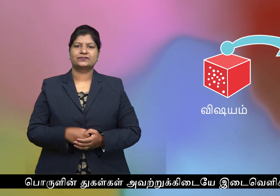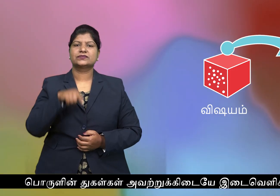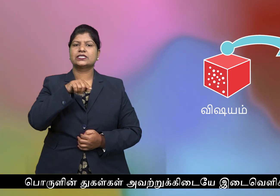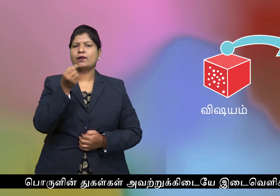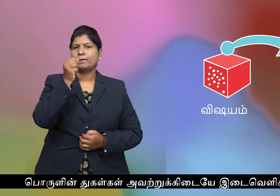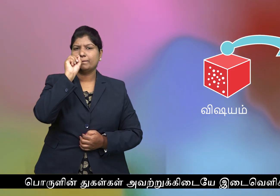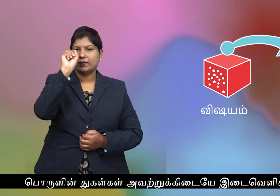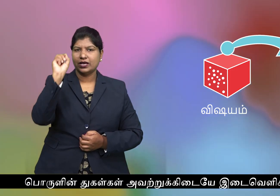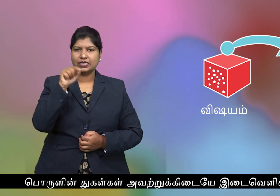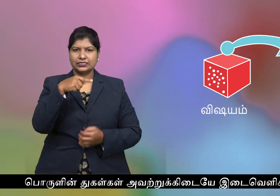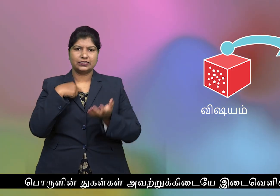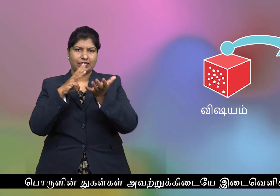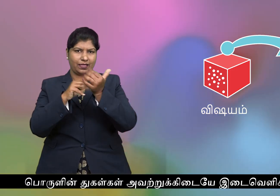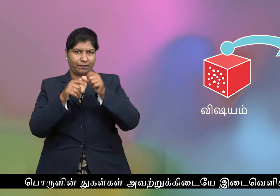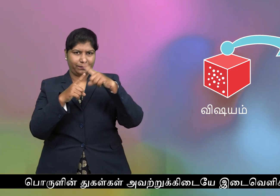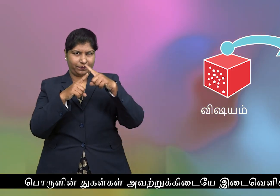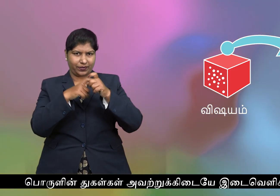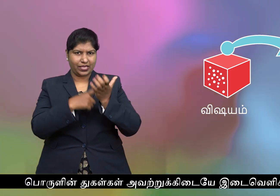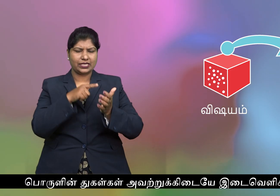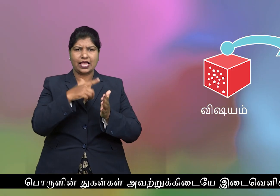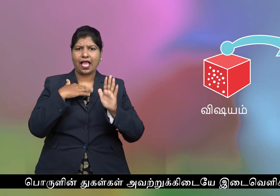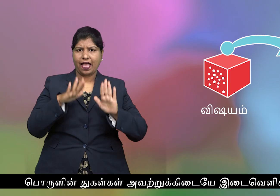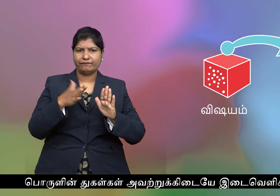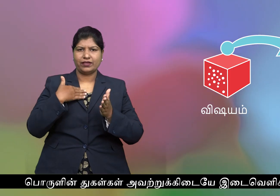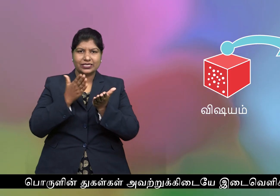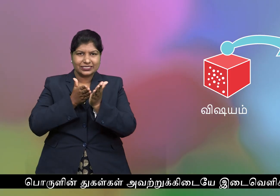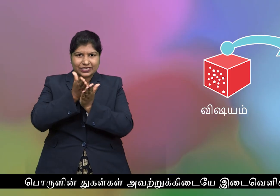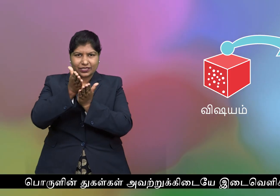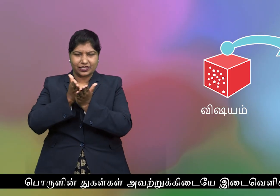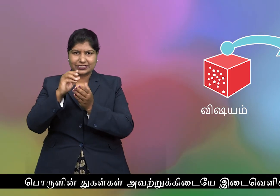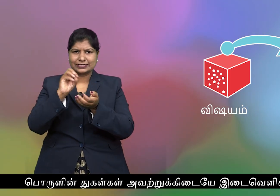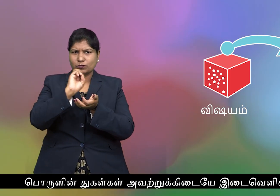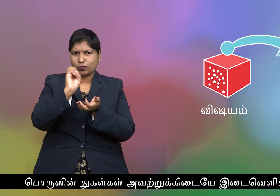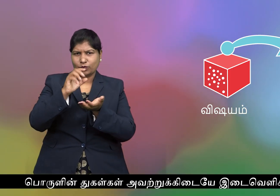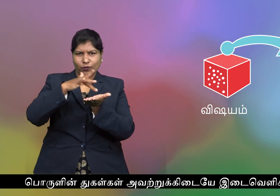பொருளின் துகள்கள் அவற்றுக்கிடையே இடைவெளிகளை கொண்டுள்ளன.